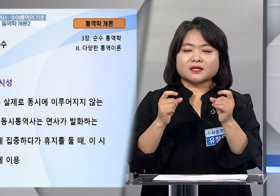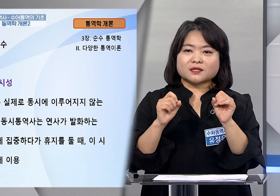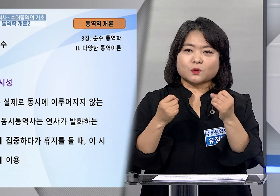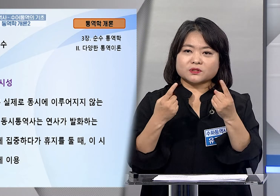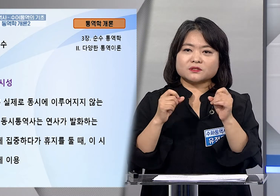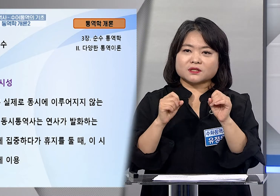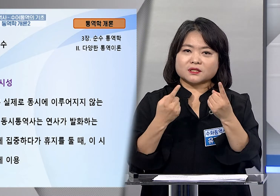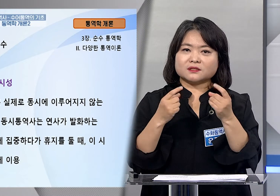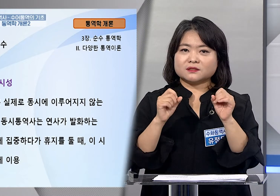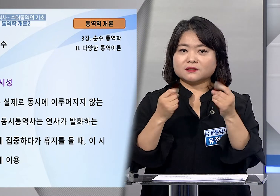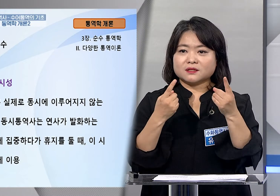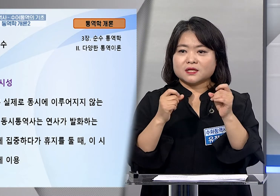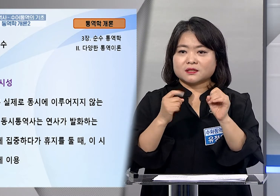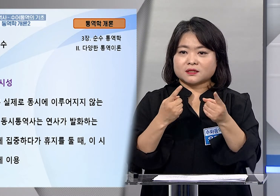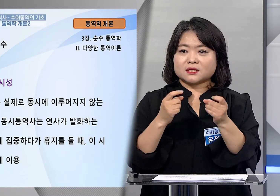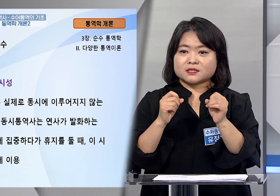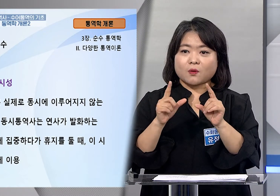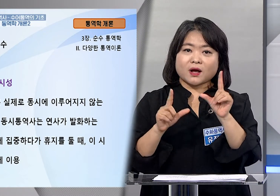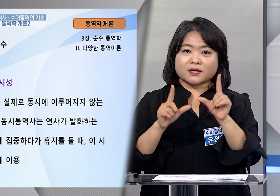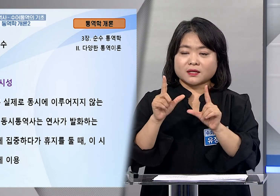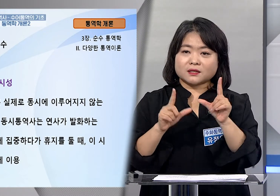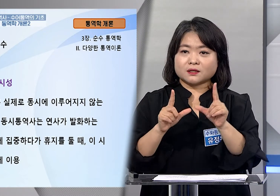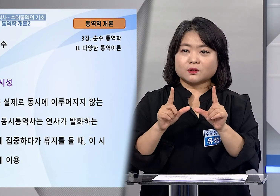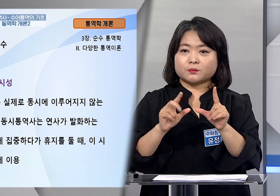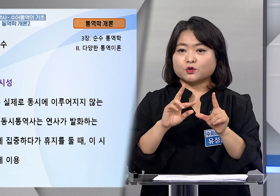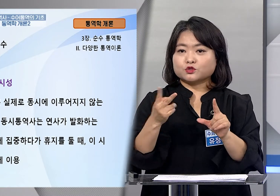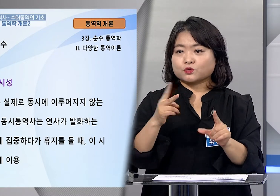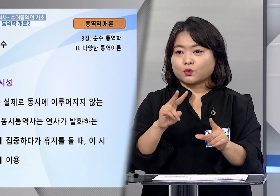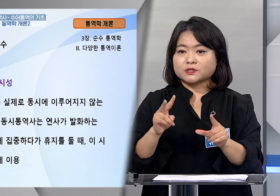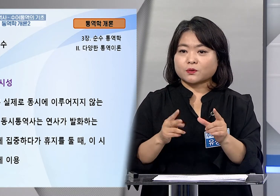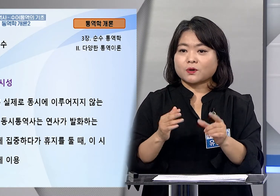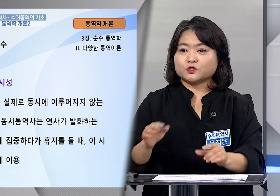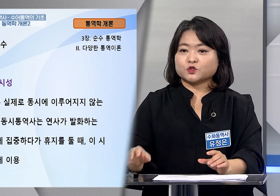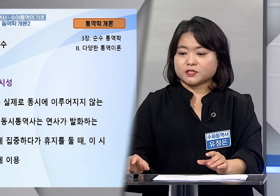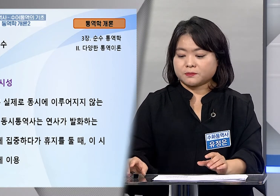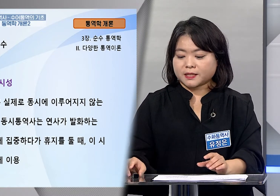동시적인 이 상황이 변수로 작용할 수 있습니다.